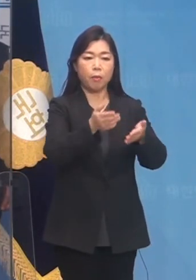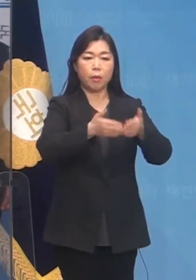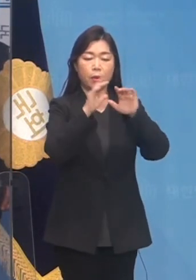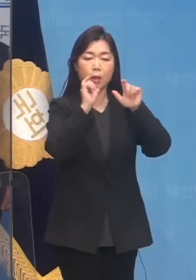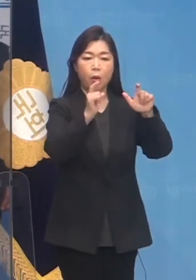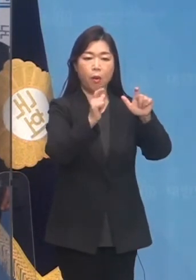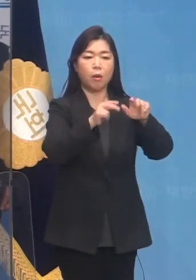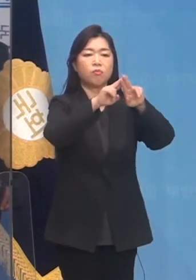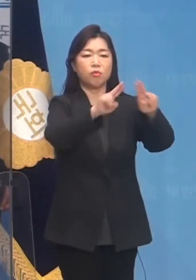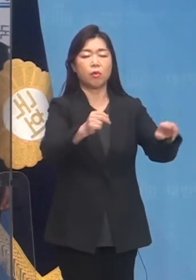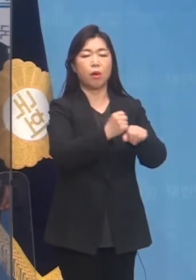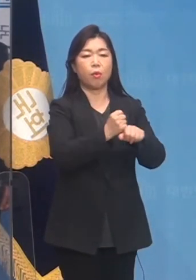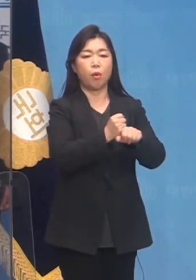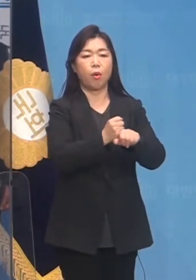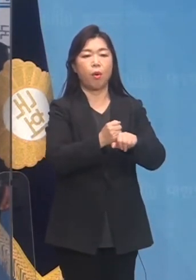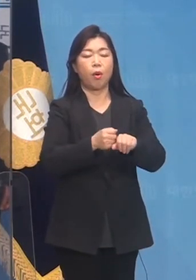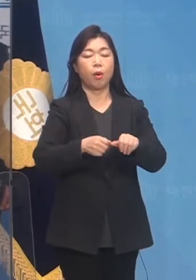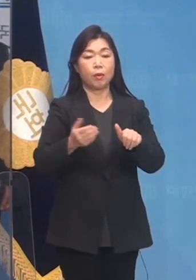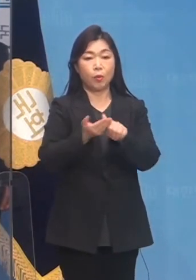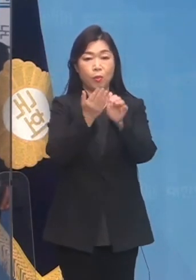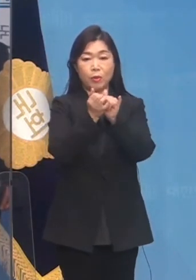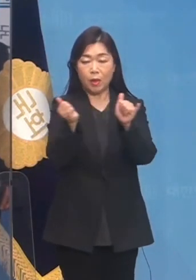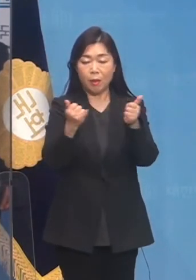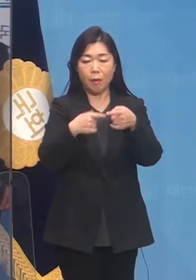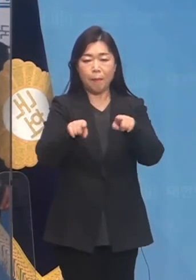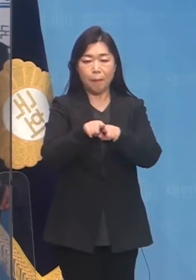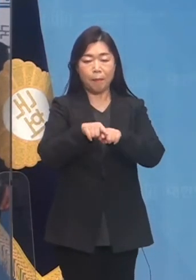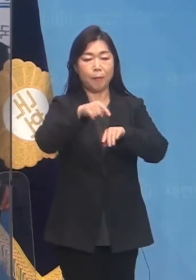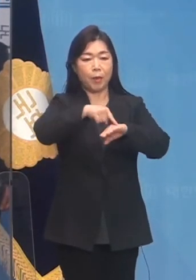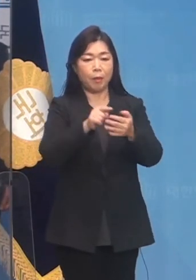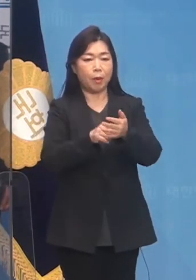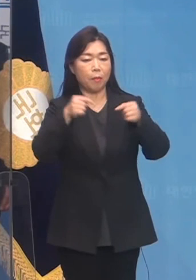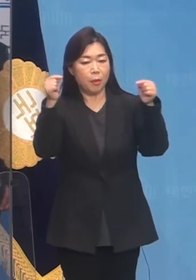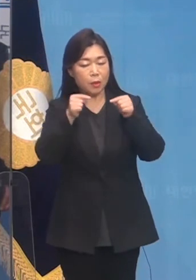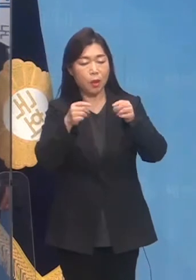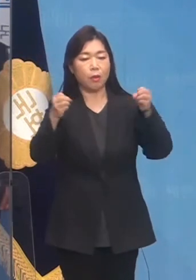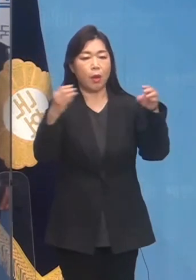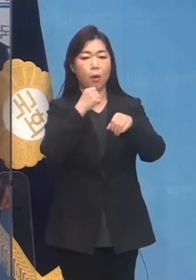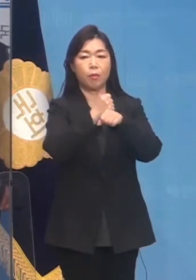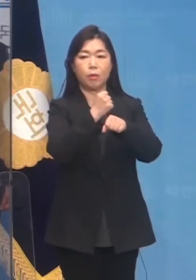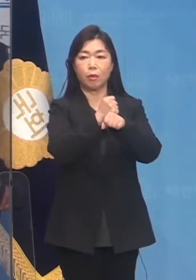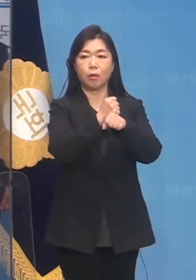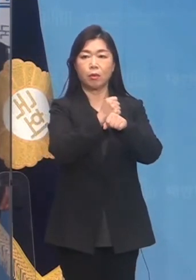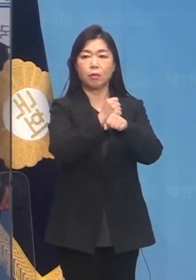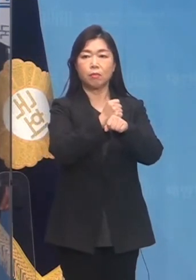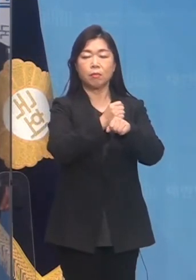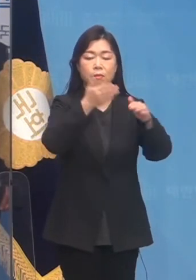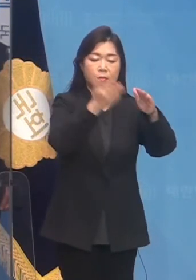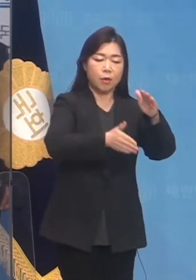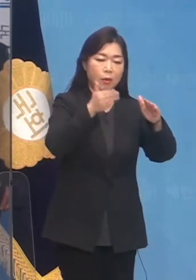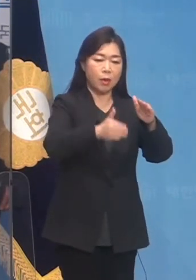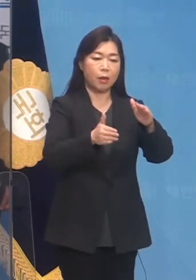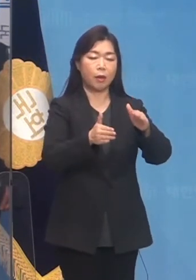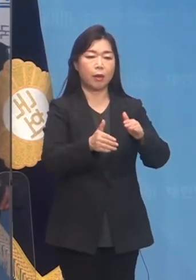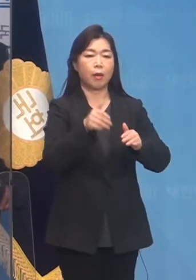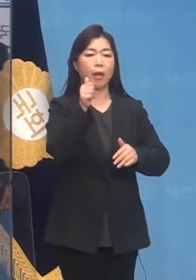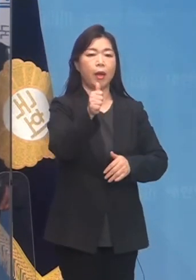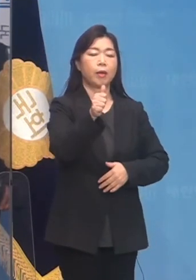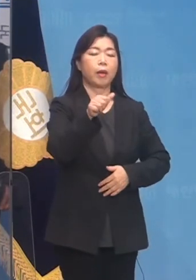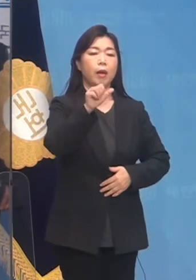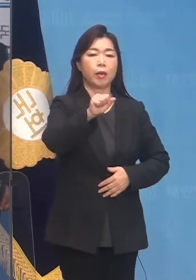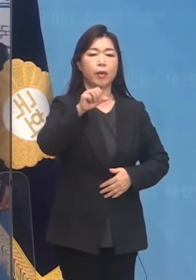예고안과 취하하고 농민과 한마음 한뜻으로 대화를 하면서 정당하게 ASF,